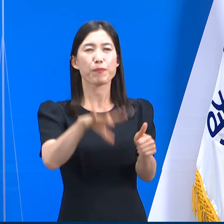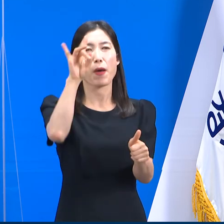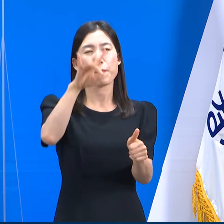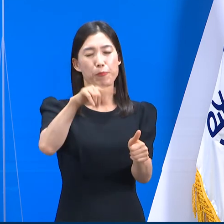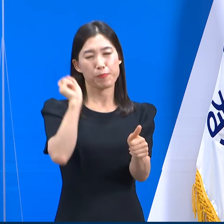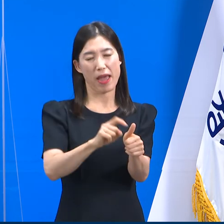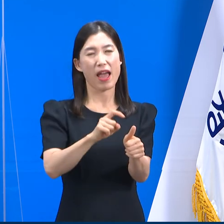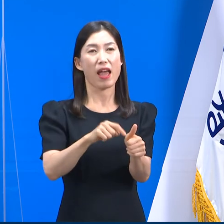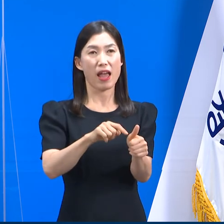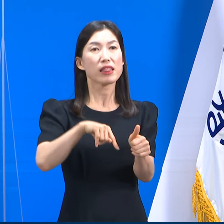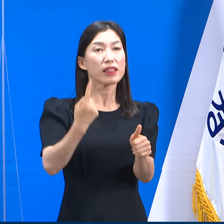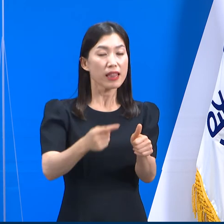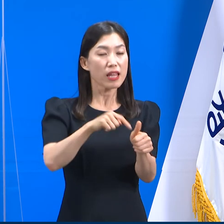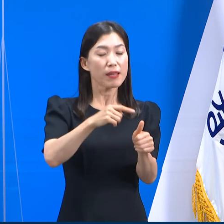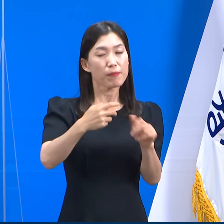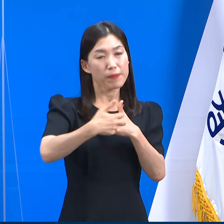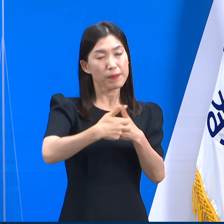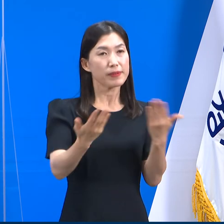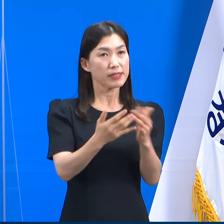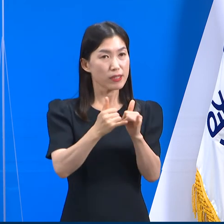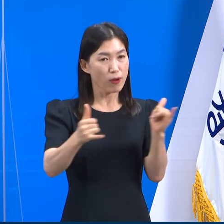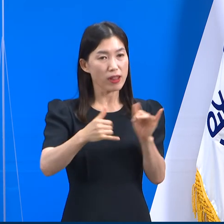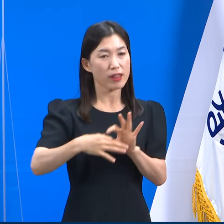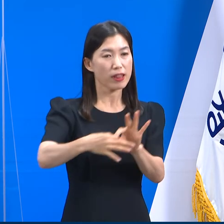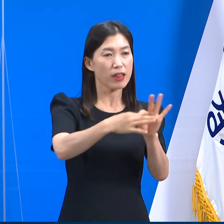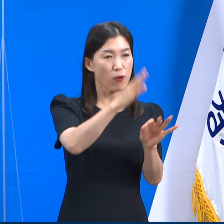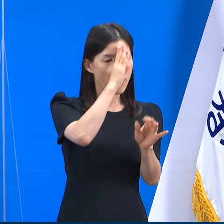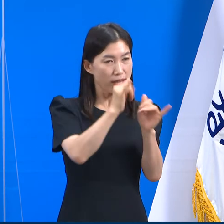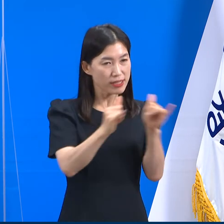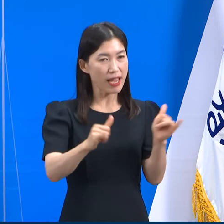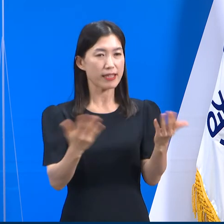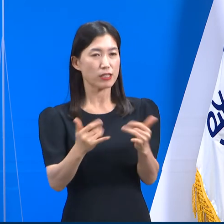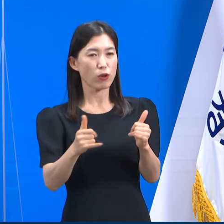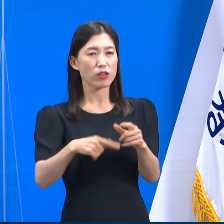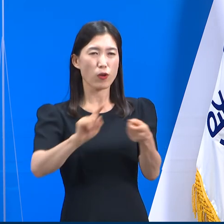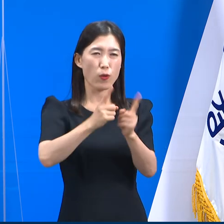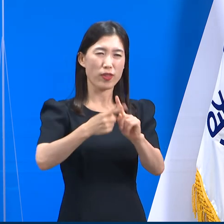받은 이후 해당 병원 직원 및 환자 등 관련자 전수 검사를 실시하였습니다.